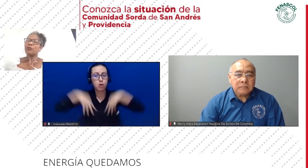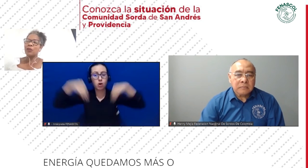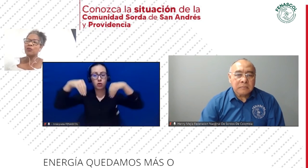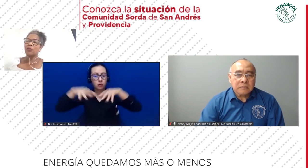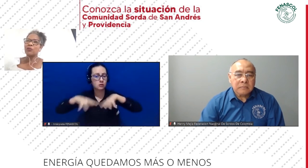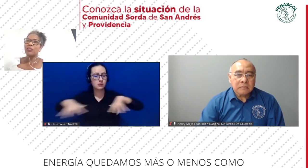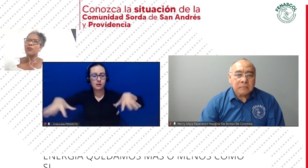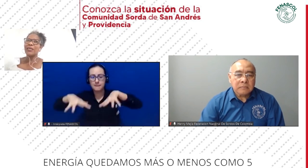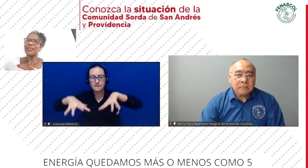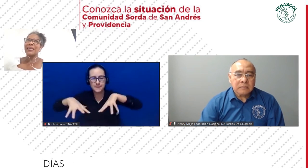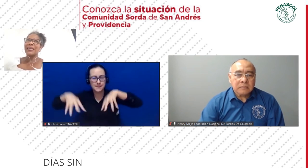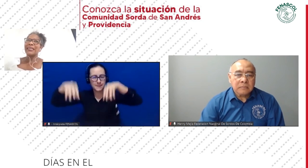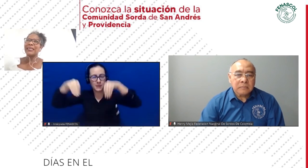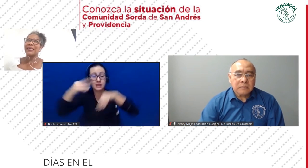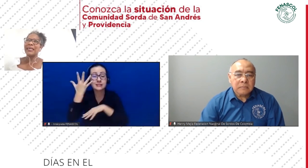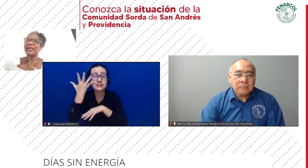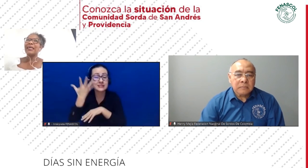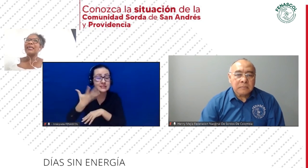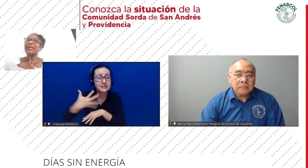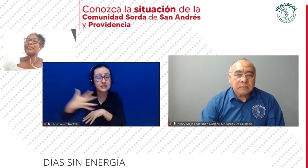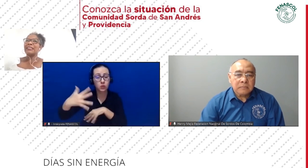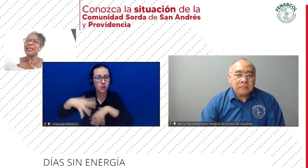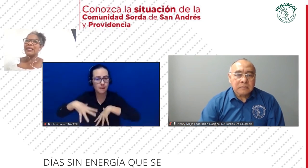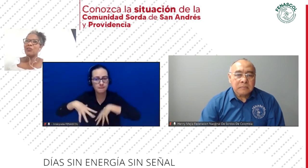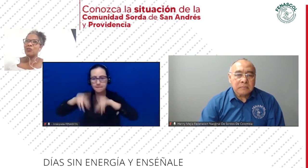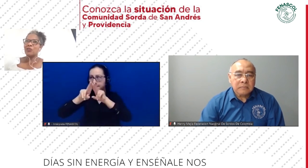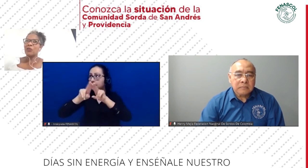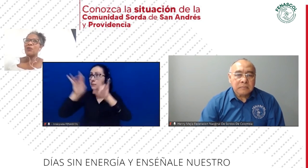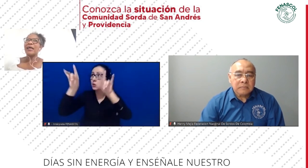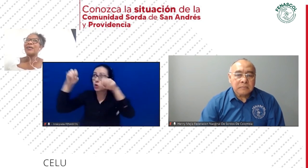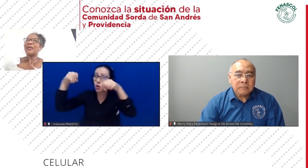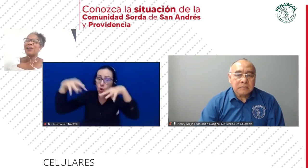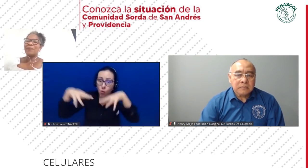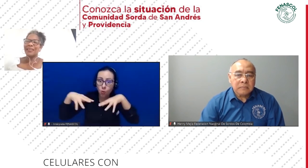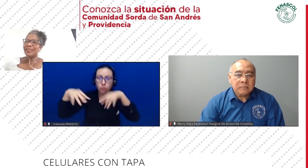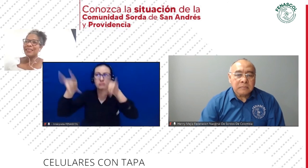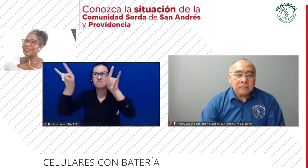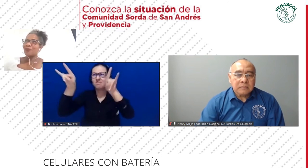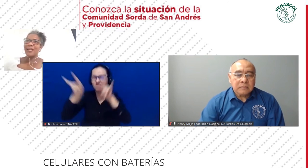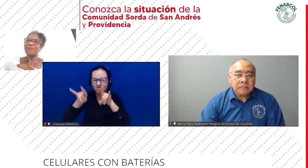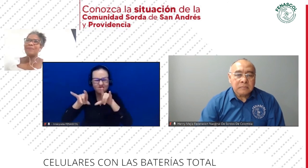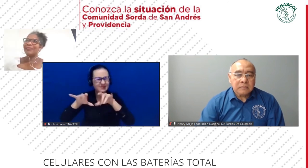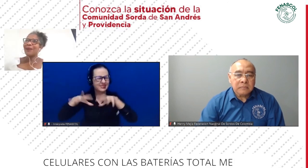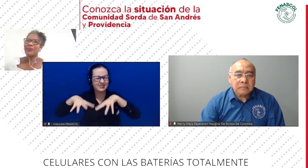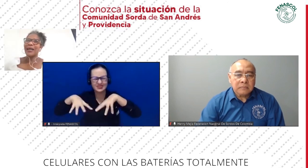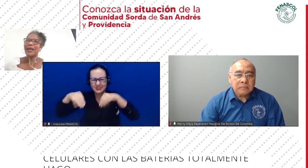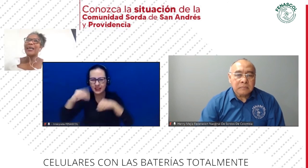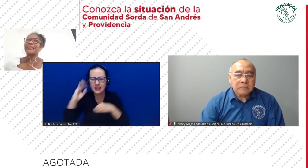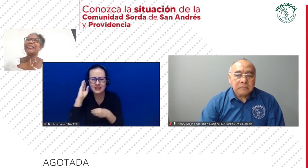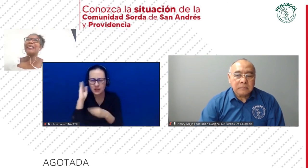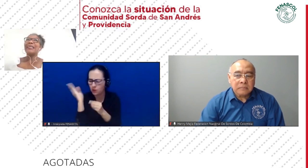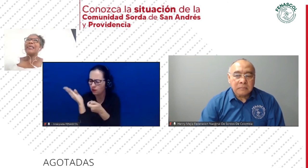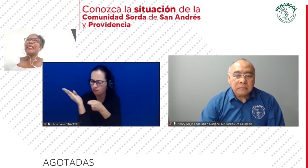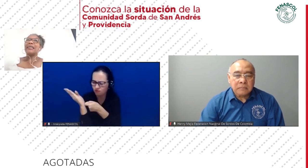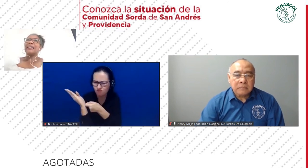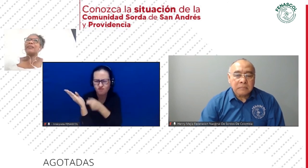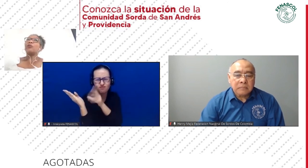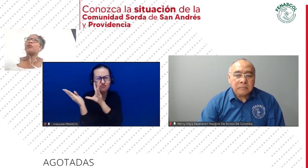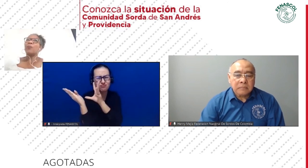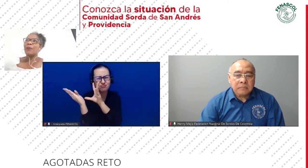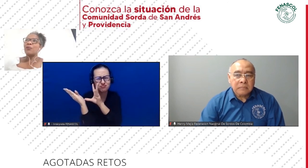más o menos como cinco días sin energía sin señal en nuestros celulares con las baterías totalmente agotadas